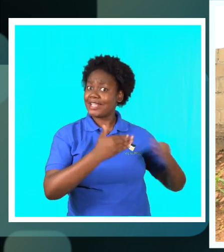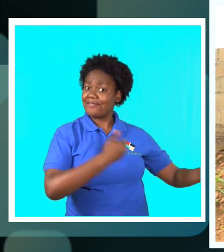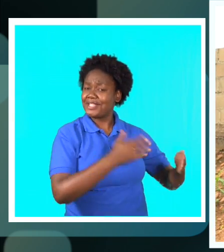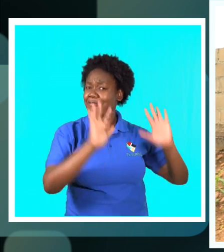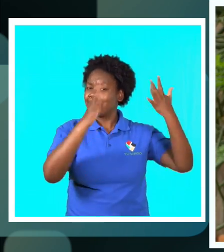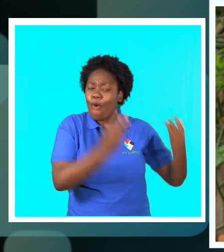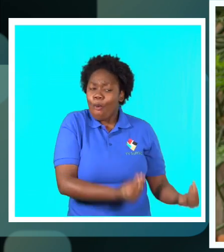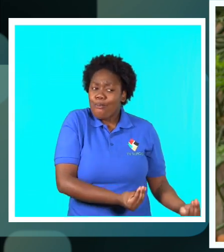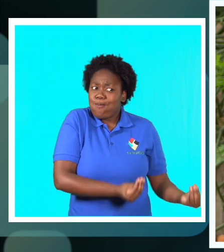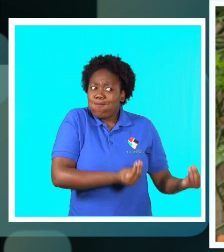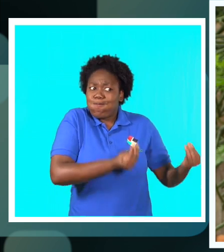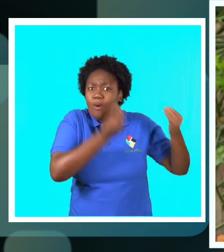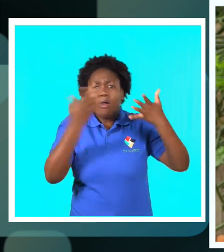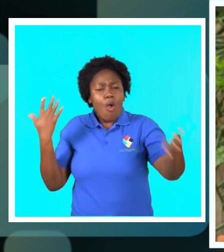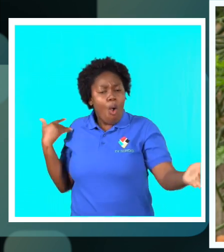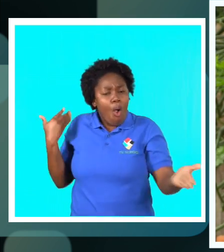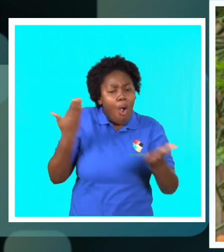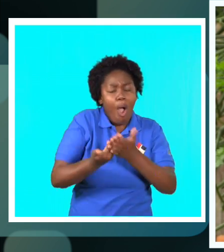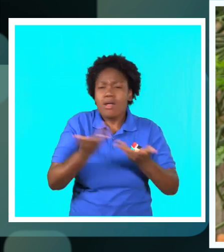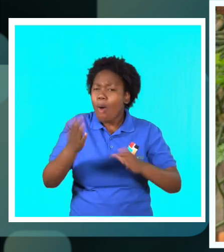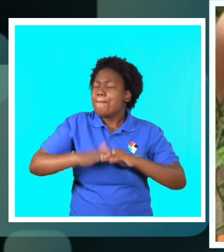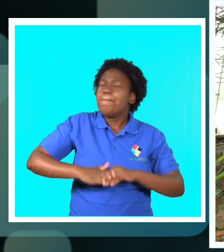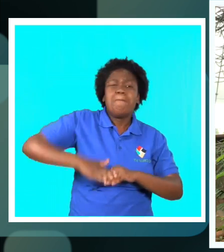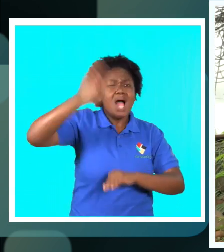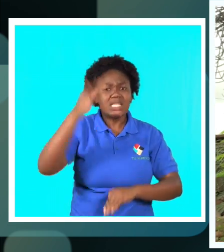Vizinha de Fátima, convive com ela há mais de 15 anos.